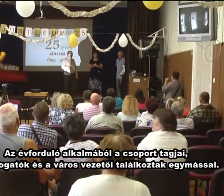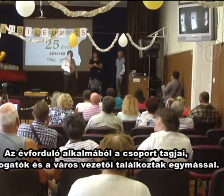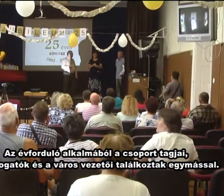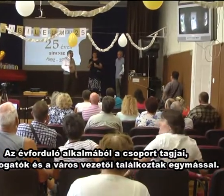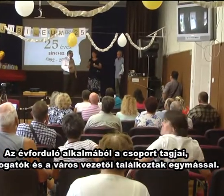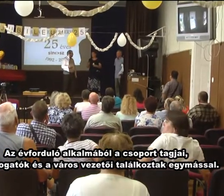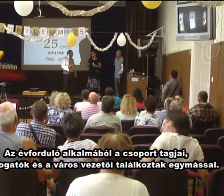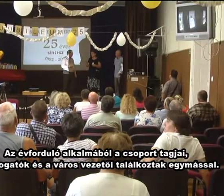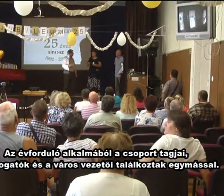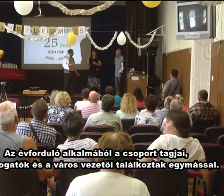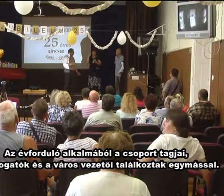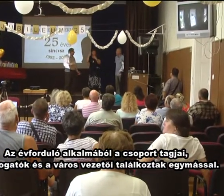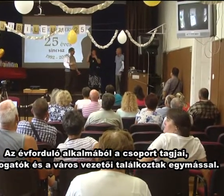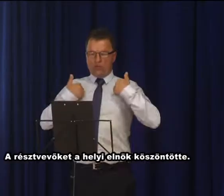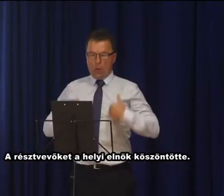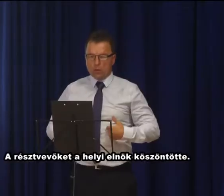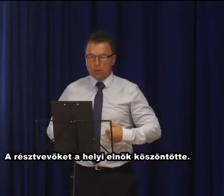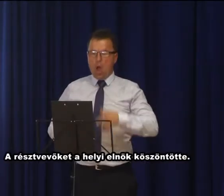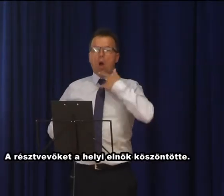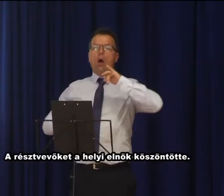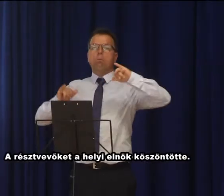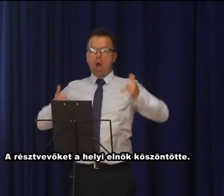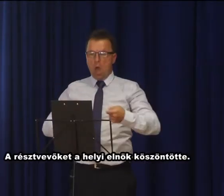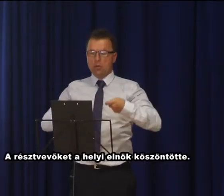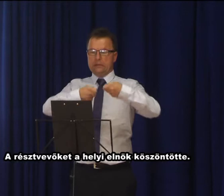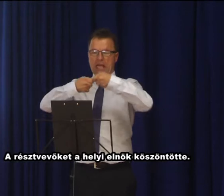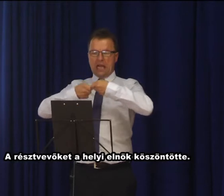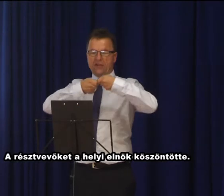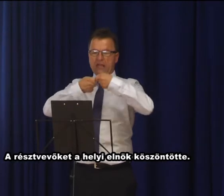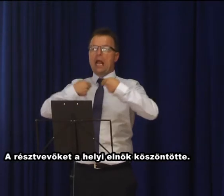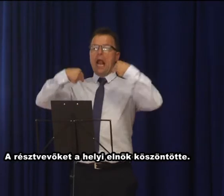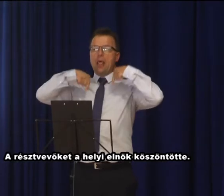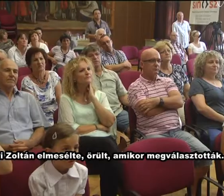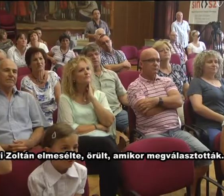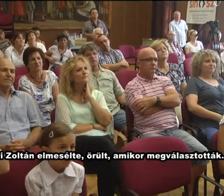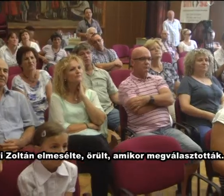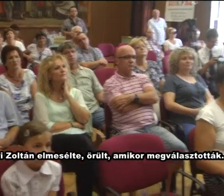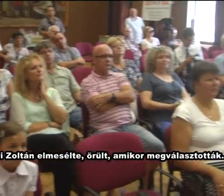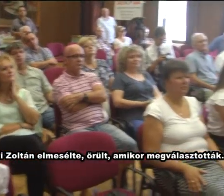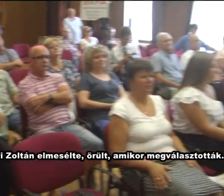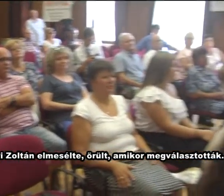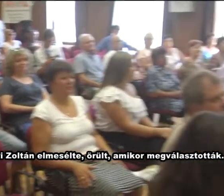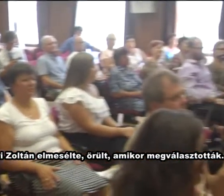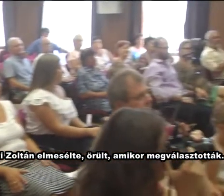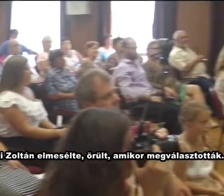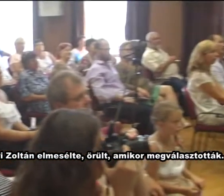vezetői találkoztak egymással. A résztvevőket a helyi elnök köszöntötte. Turányi Zoltán elmesélte, örült,